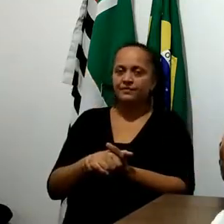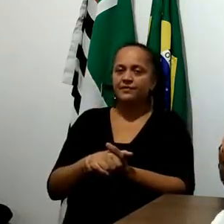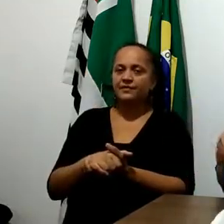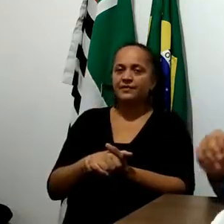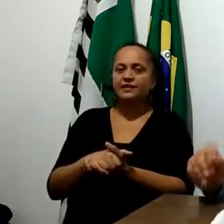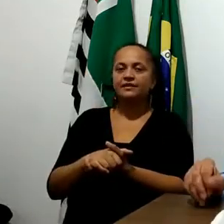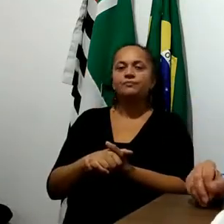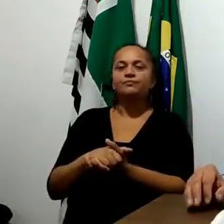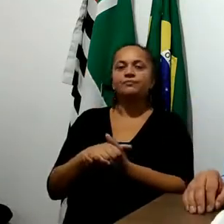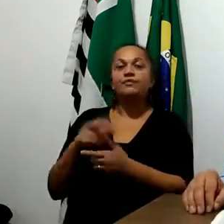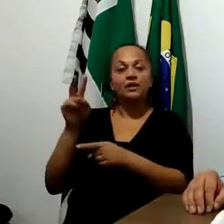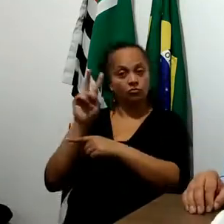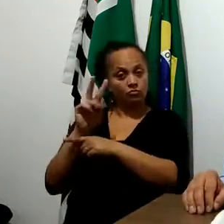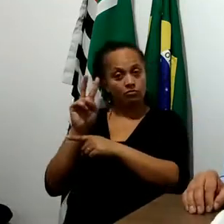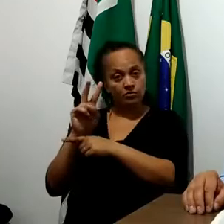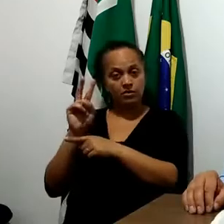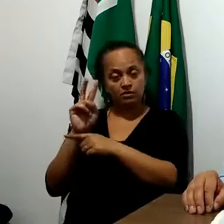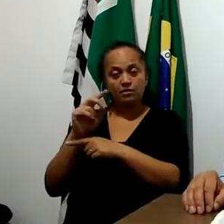cercar-se da verdade.